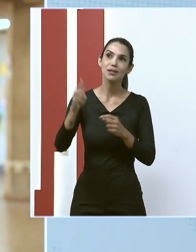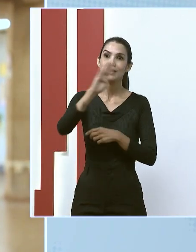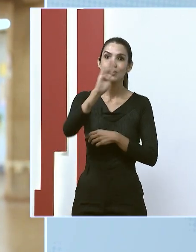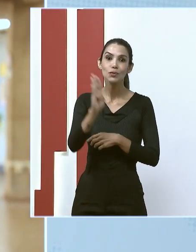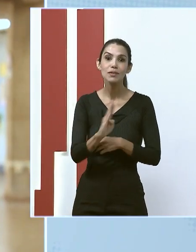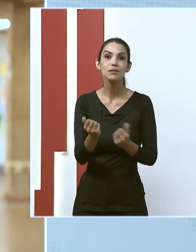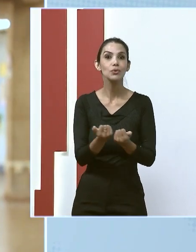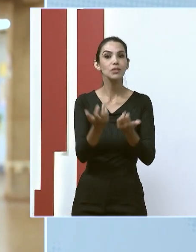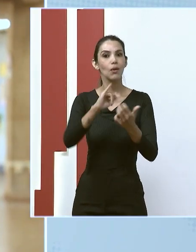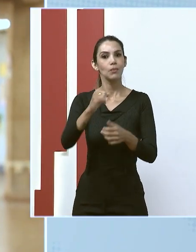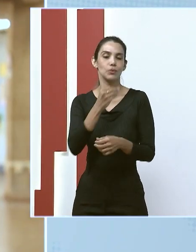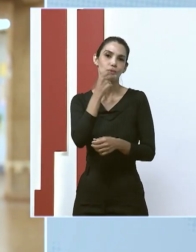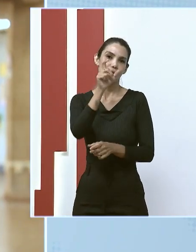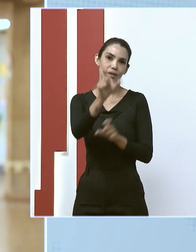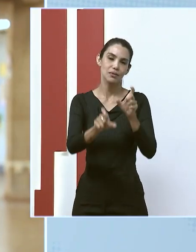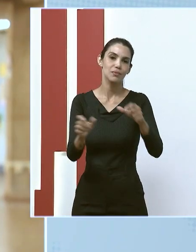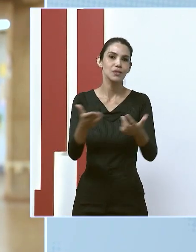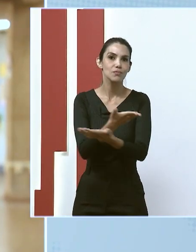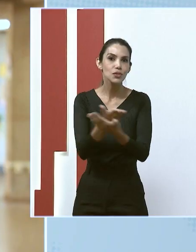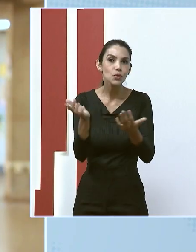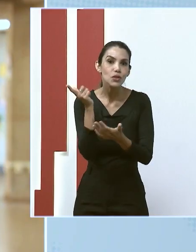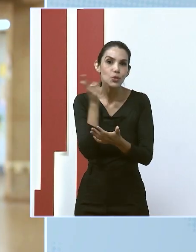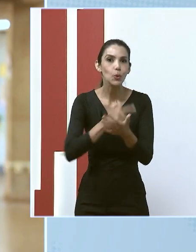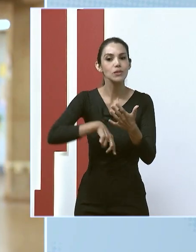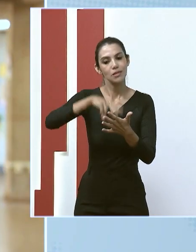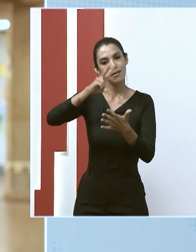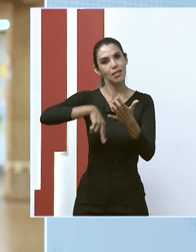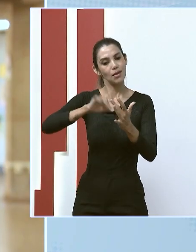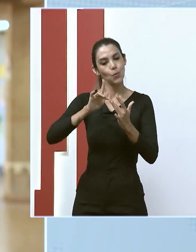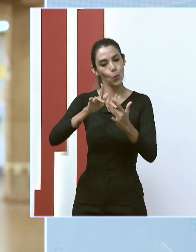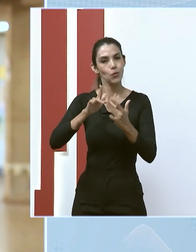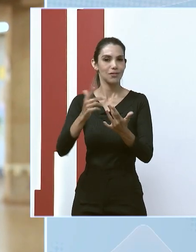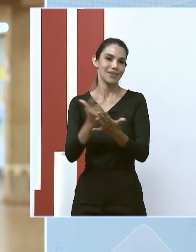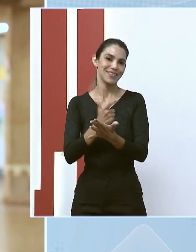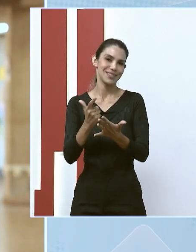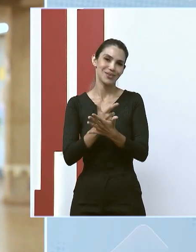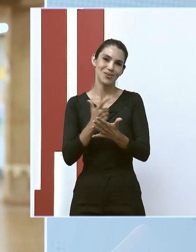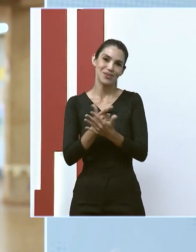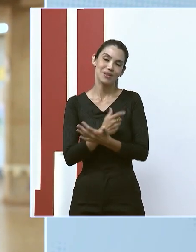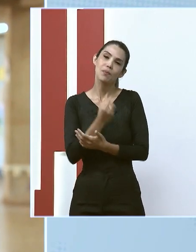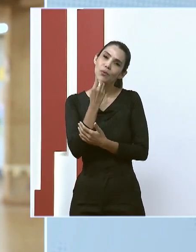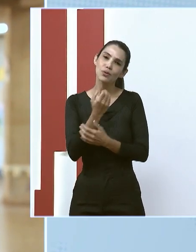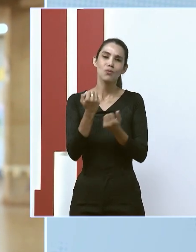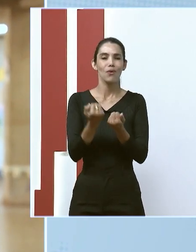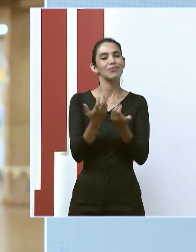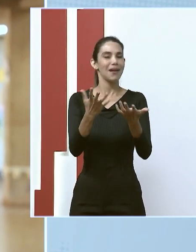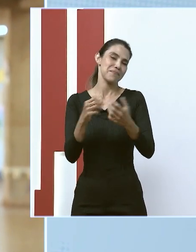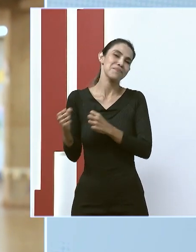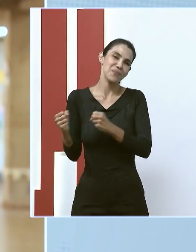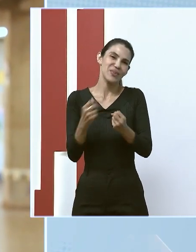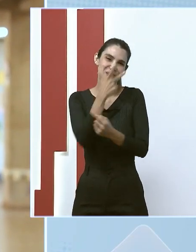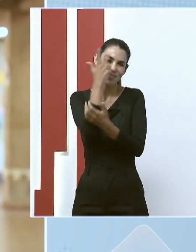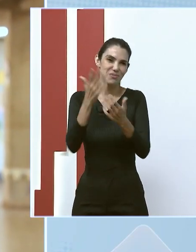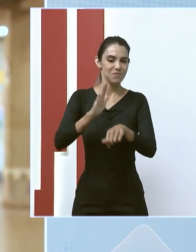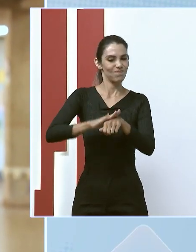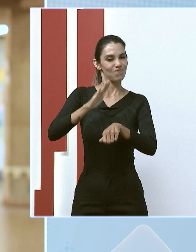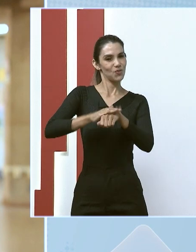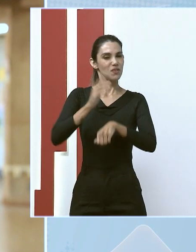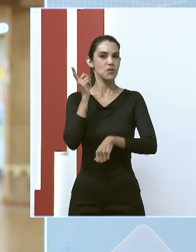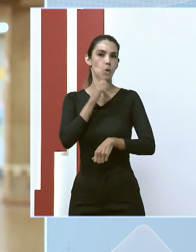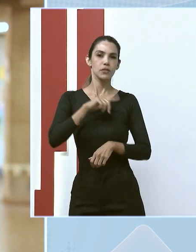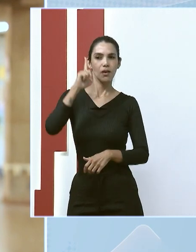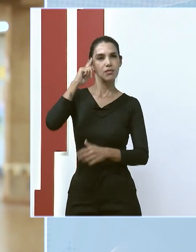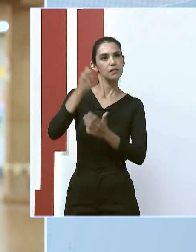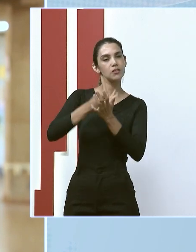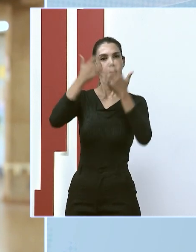Ampliar a literatura, fazer com que ela seja mais acessível, dá poder, de certo modo, às pessoas, poder de